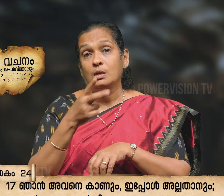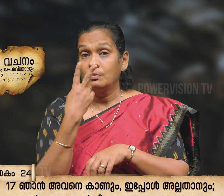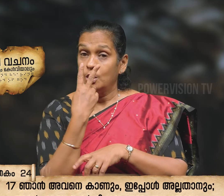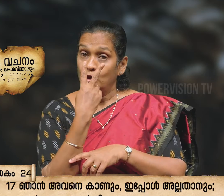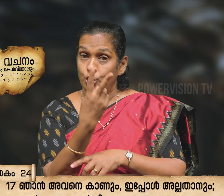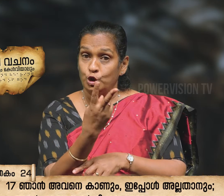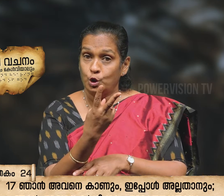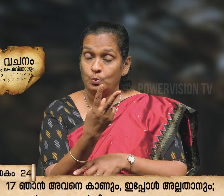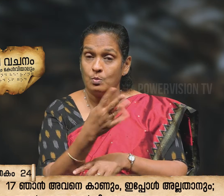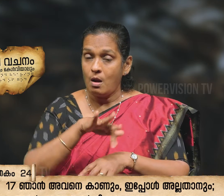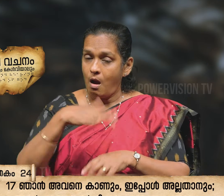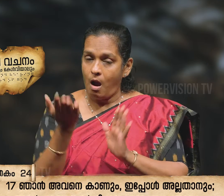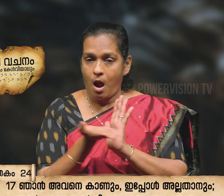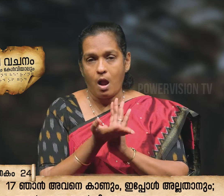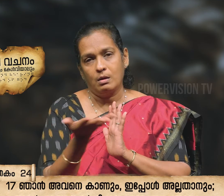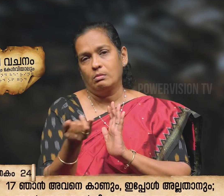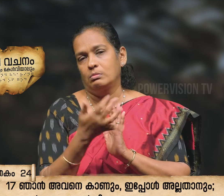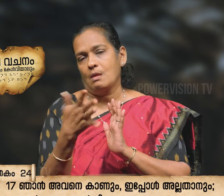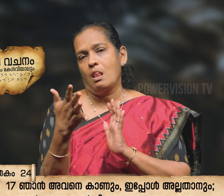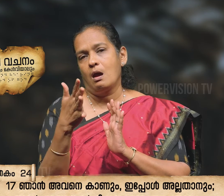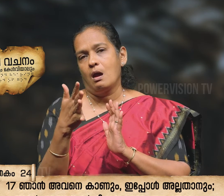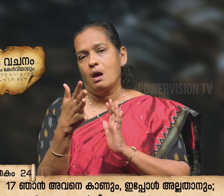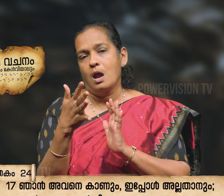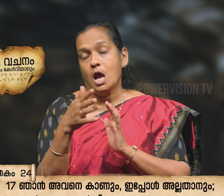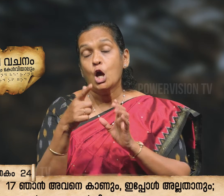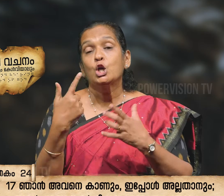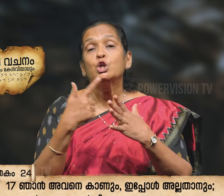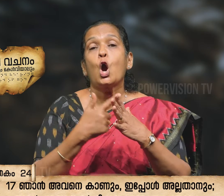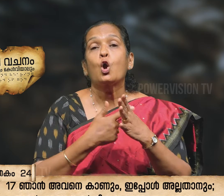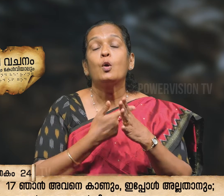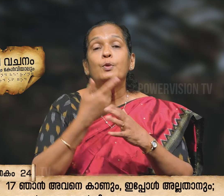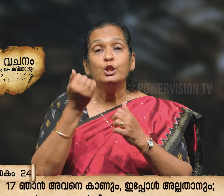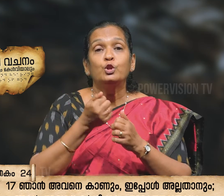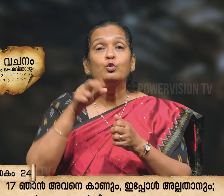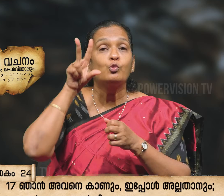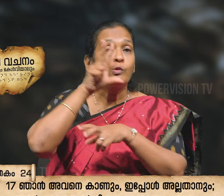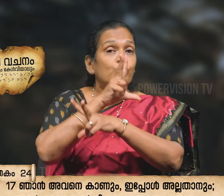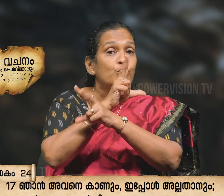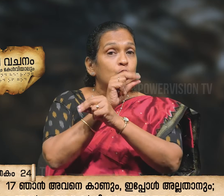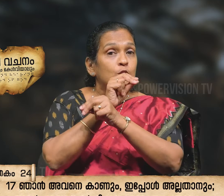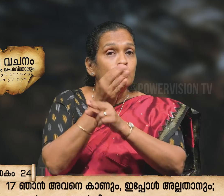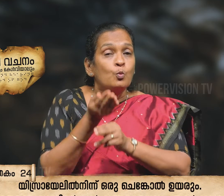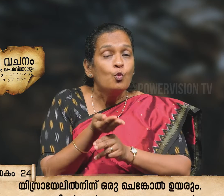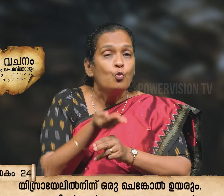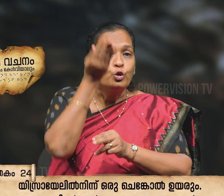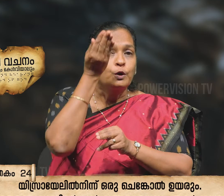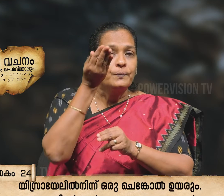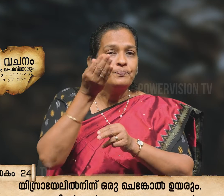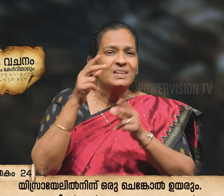അവനെ ദർശിക്കും, അടുത്തല്ലതാനും യാക്കോബിൽ നിന്ന് ഒരു നക്ഷത്രം ഉദിക്കും, ഇസ്രയേലിൽ നിന്ന്